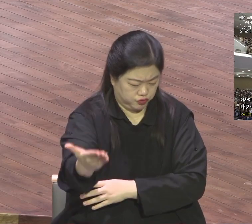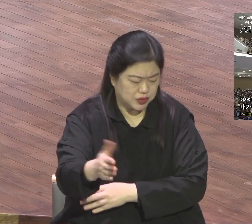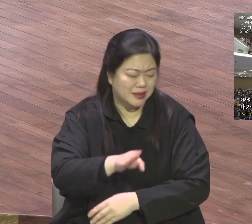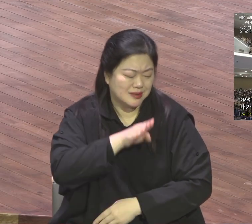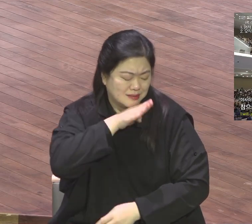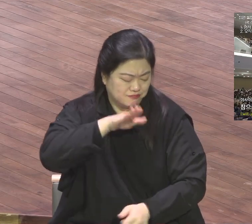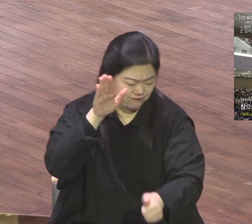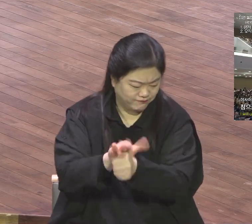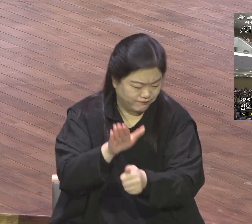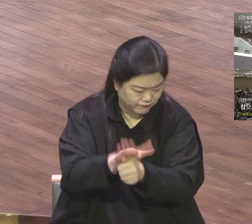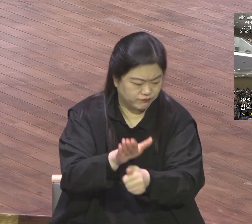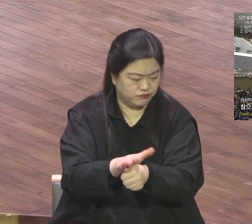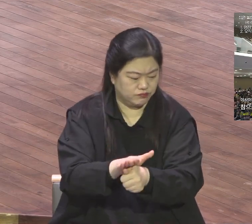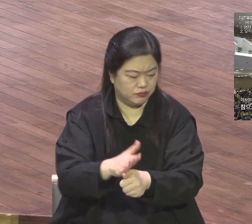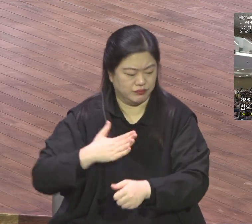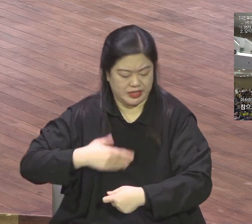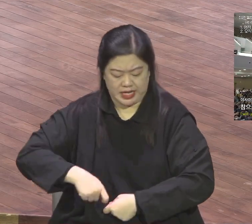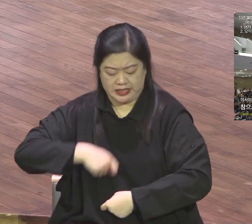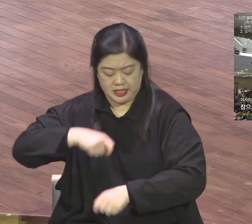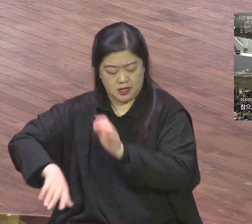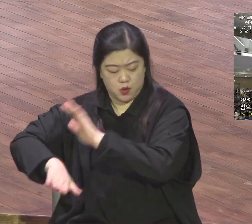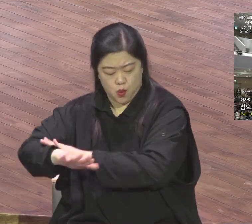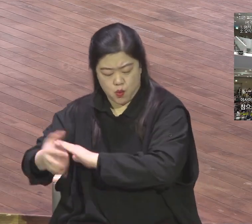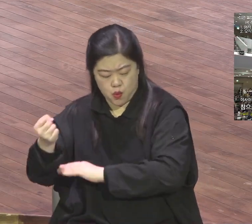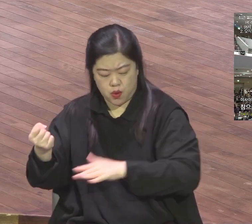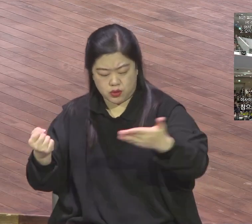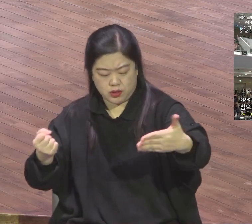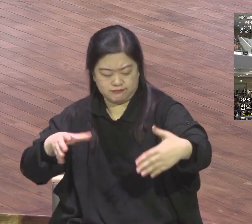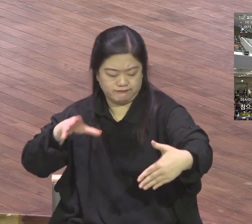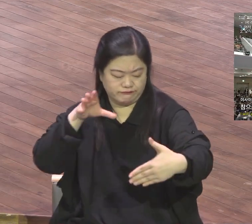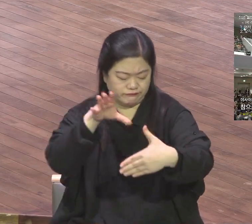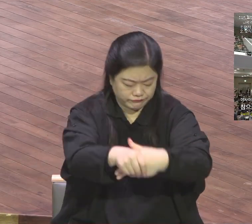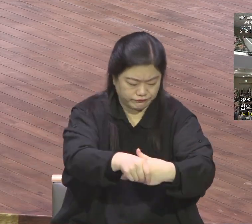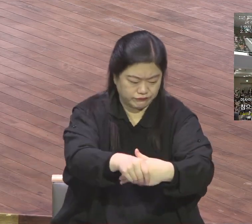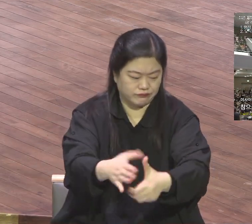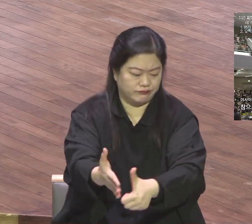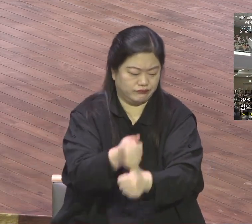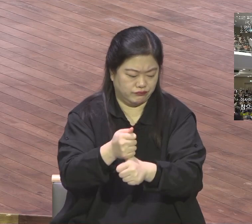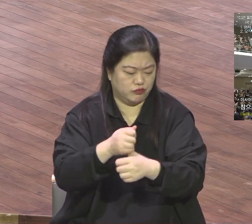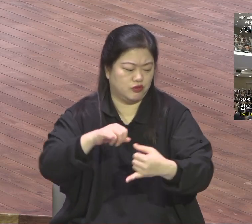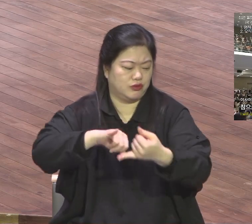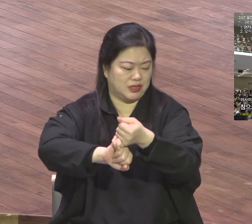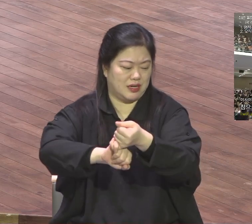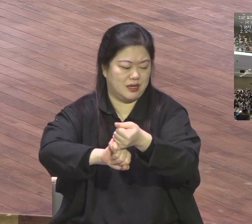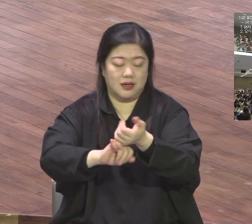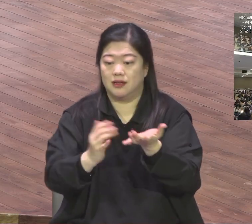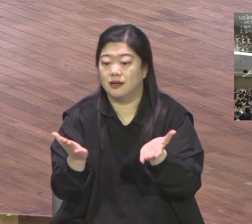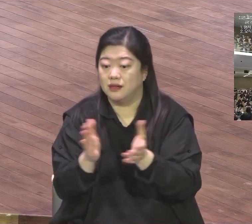참으로 너를 도와주리라. 참으로 나의 어려운 오른손으로 너를 붙들리라.